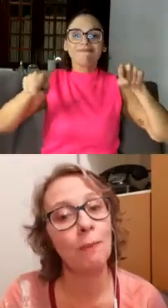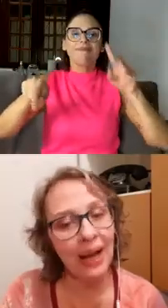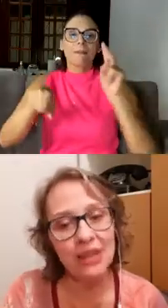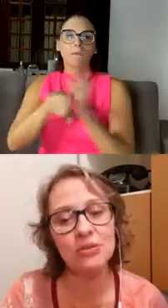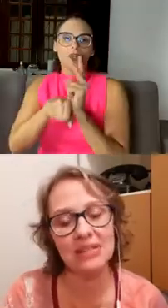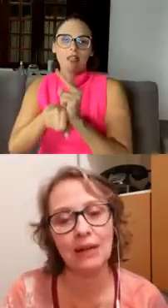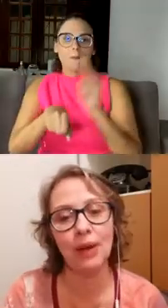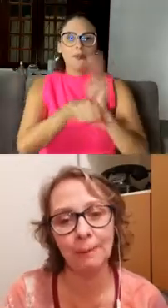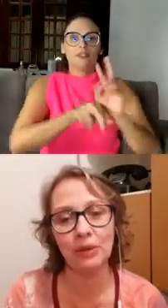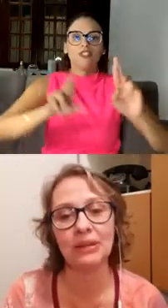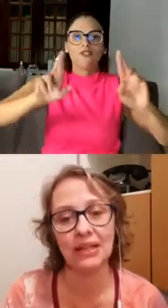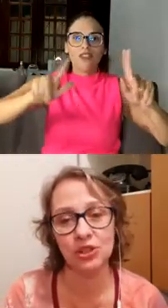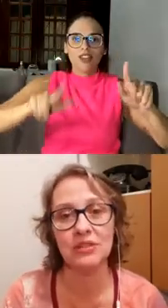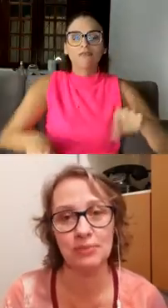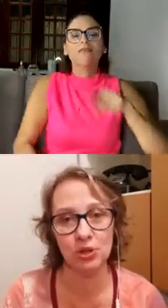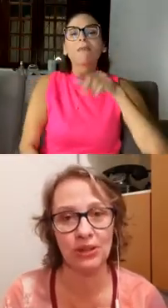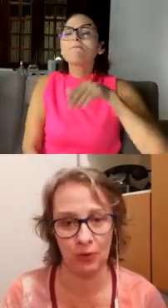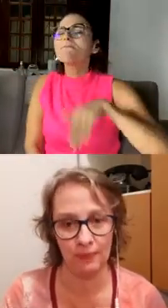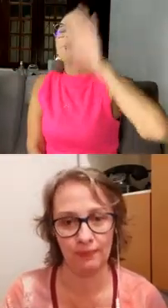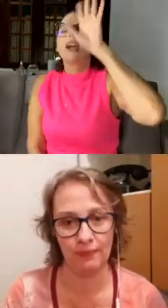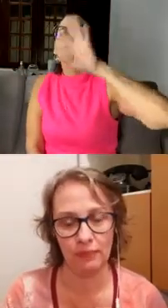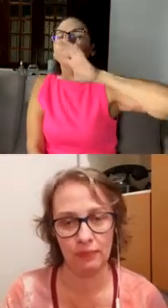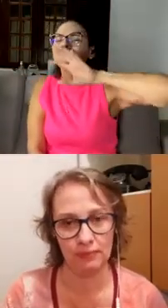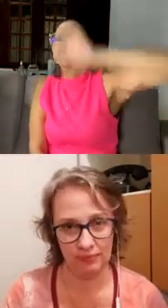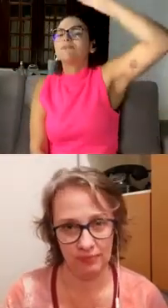o mais usado é a pílula anticoncepcional.